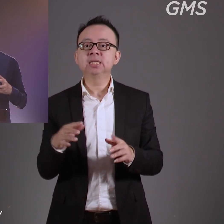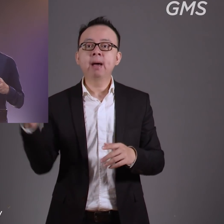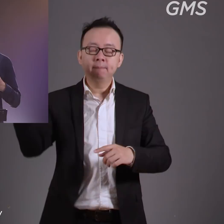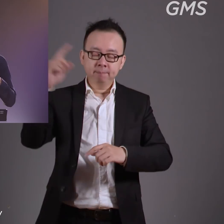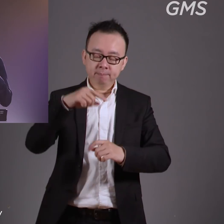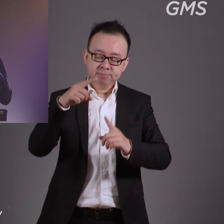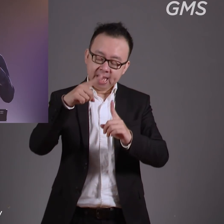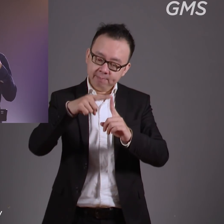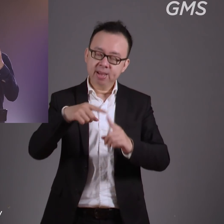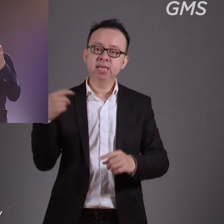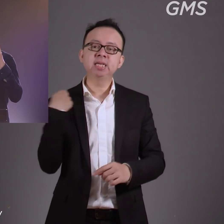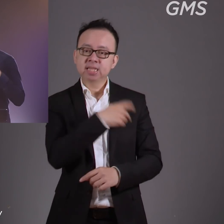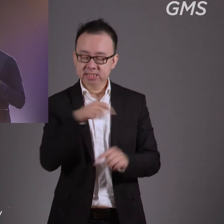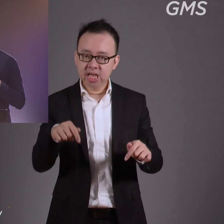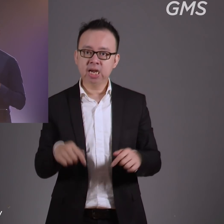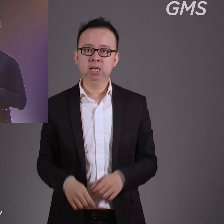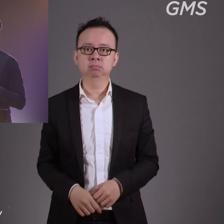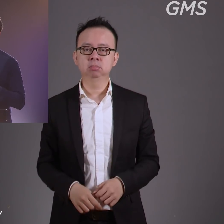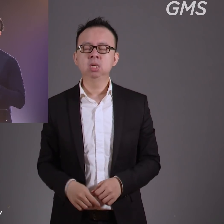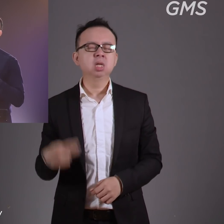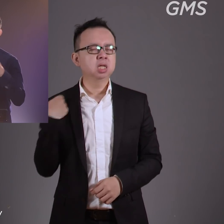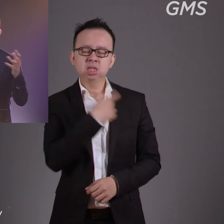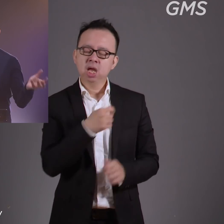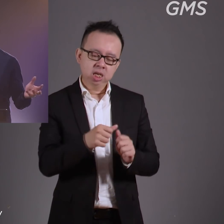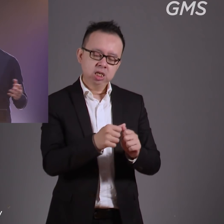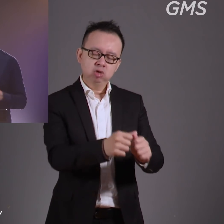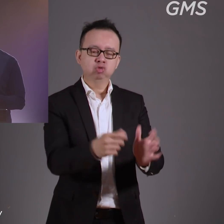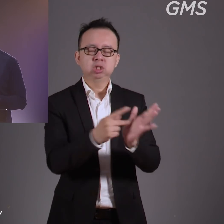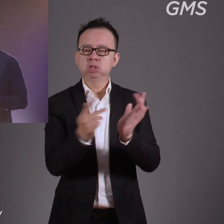Bukan berarti kalau kita itu ikut Yesus, pasti semuanya